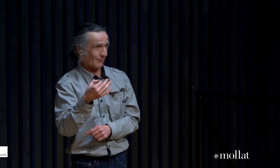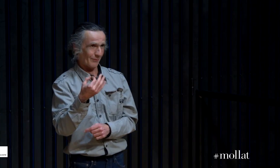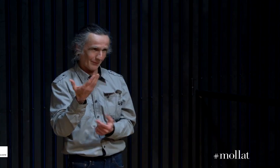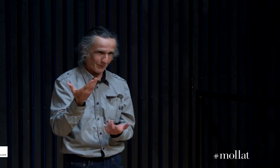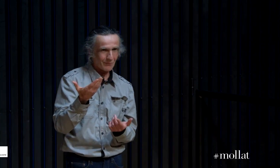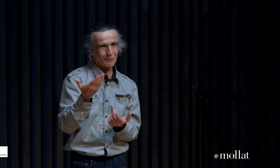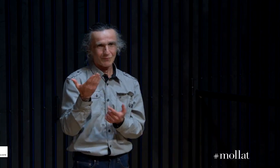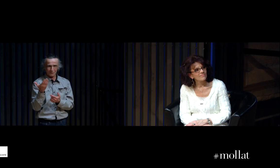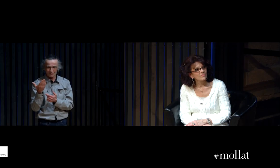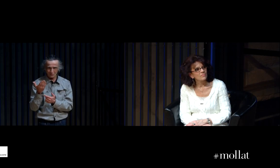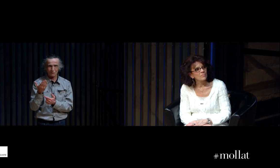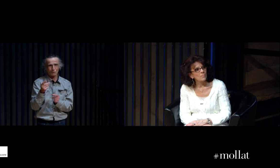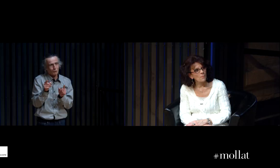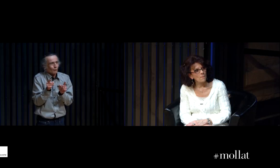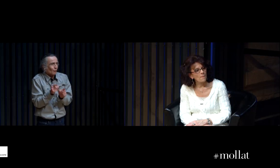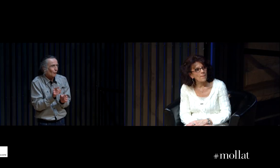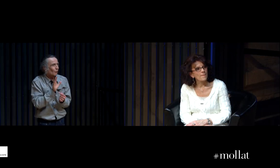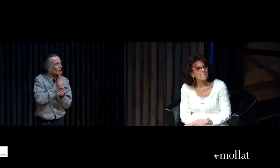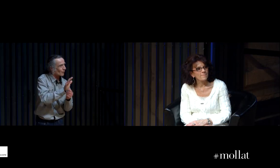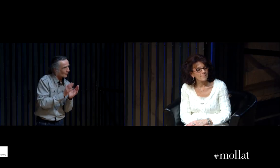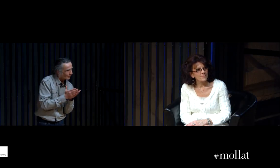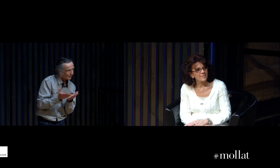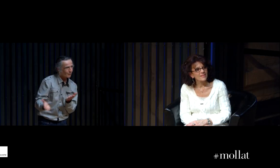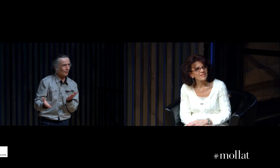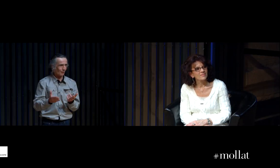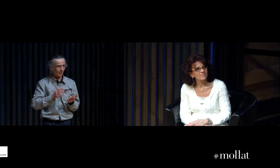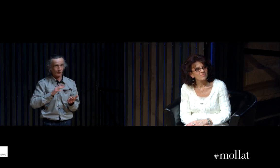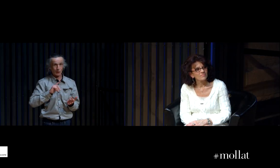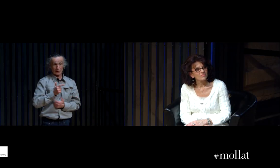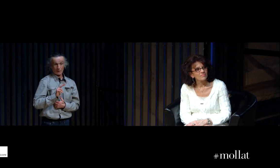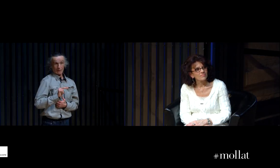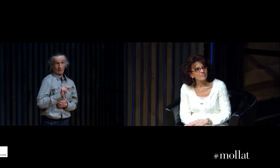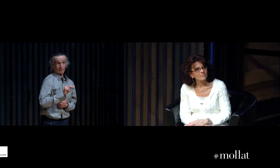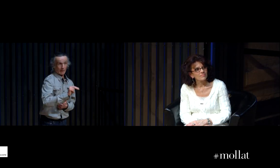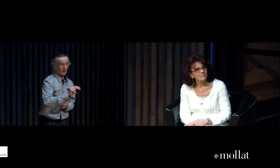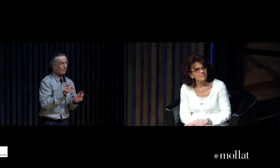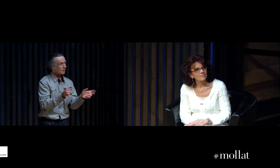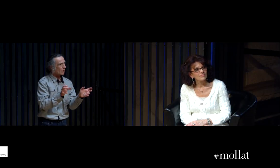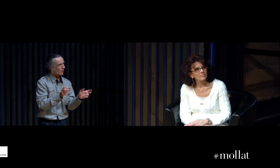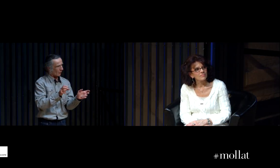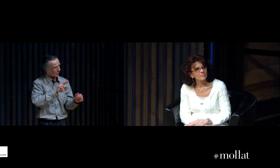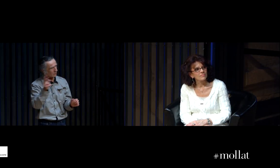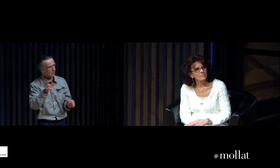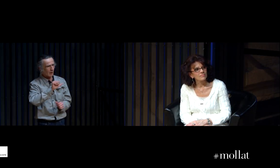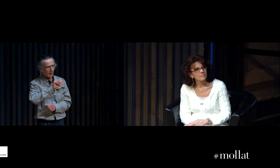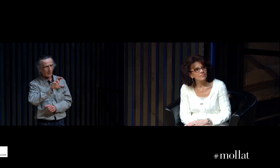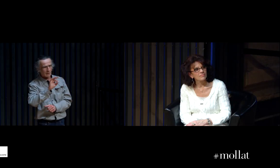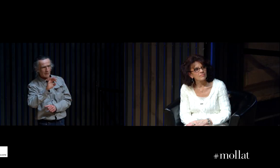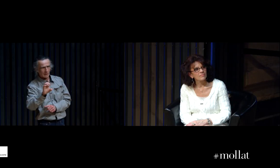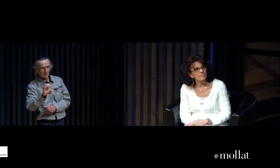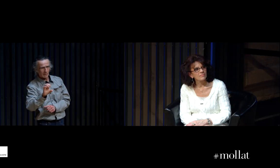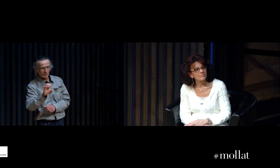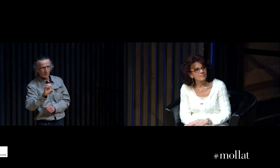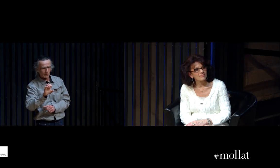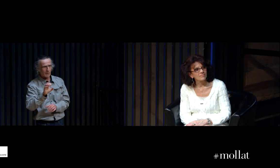connaissez le journal de la santé. Voilà, il y a eu une brève présentation. Normalement, à la télévision